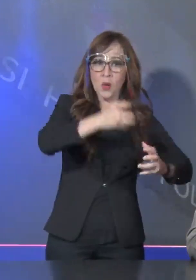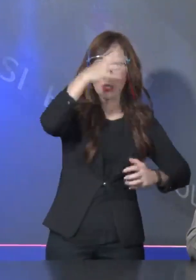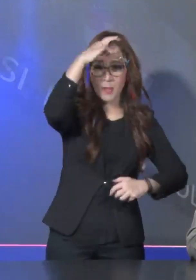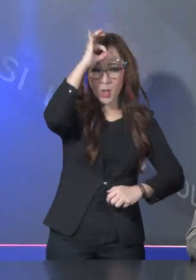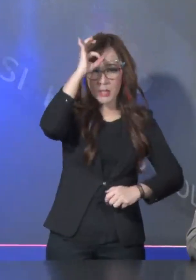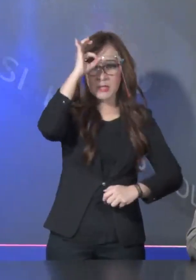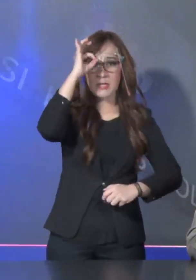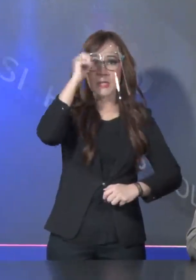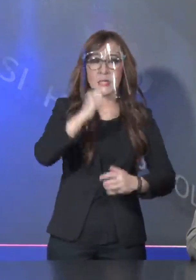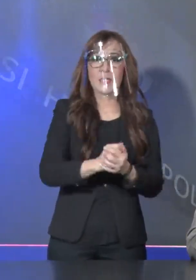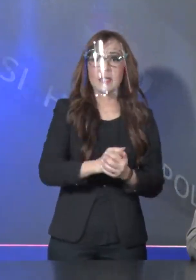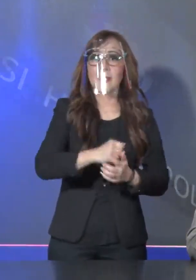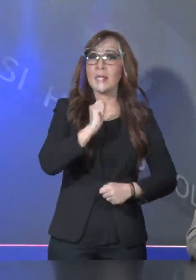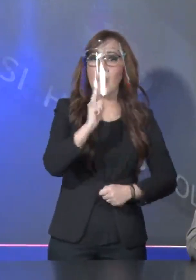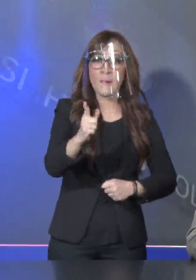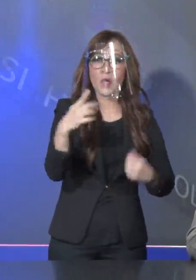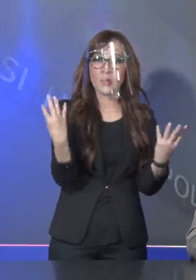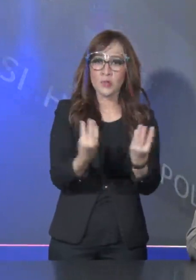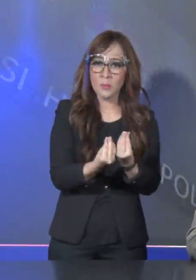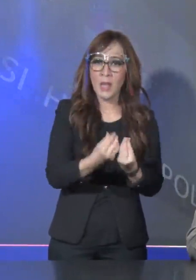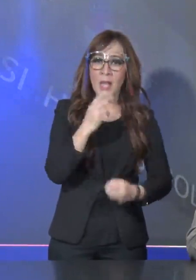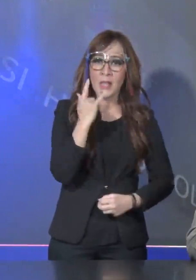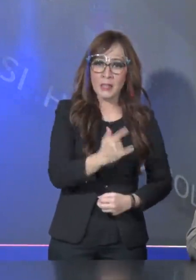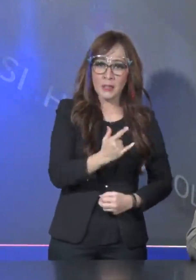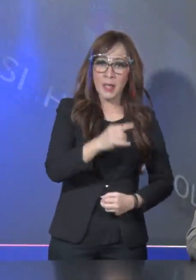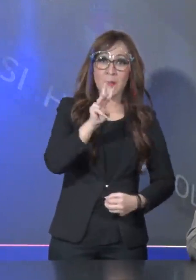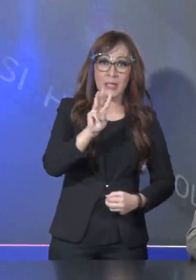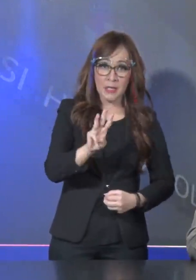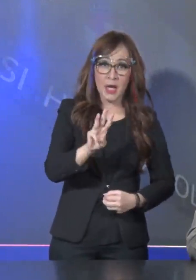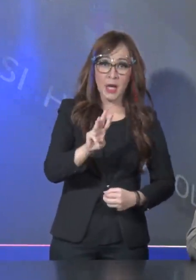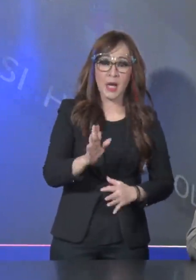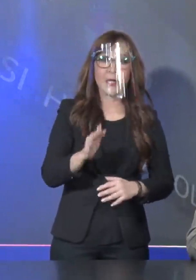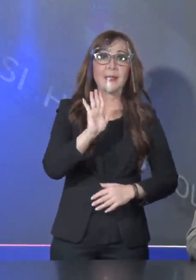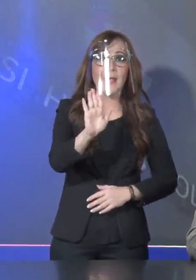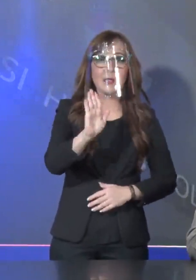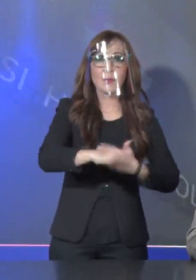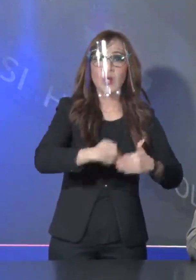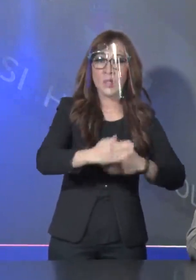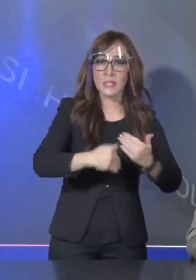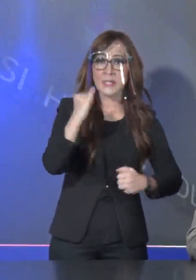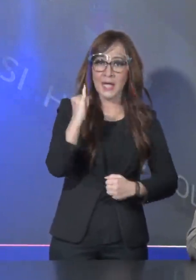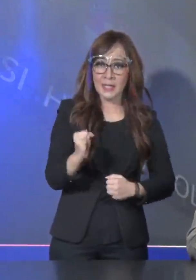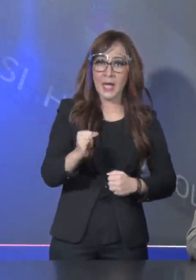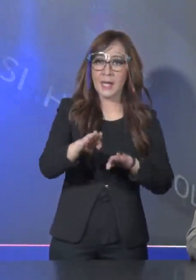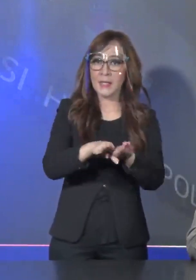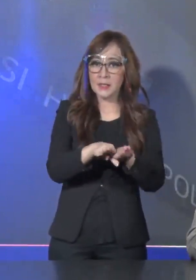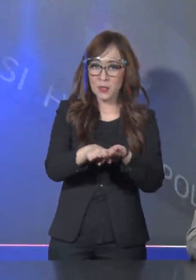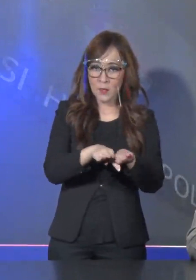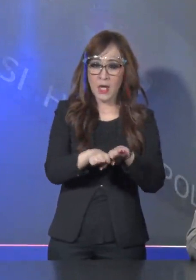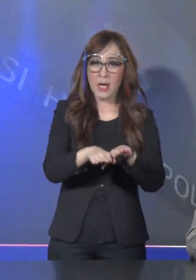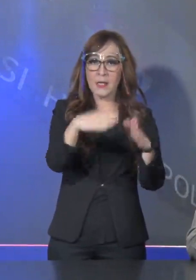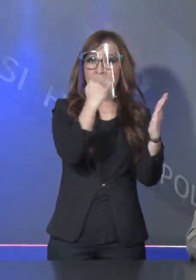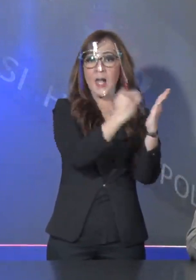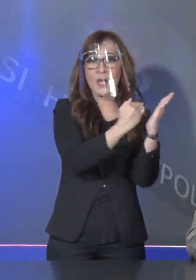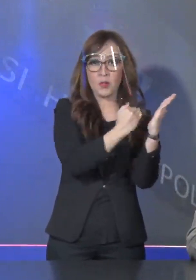terlapor tetap 3. Tentunya nanti dalam proses akhir akan disesuaikan dengan aturan yang